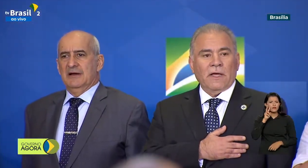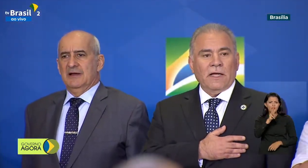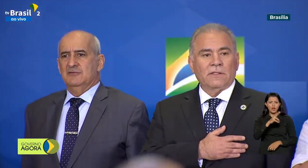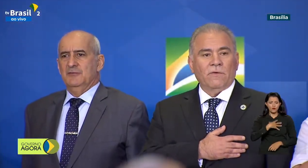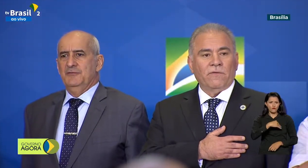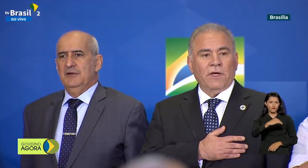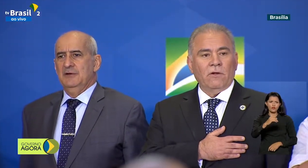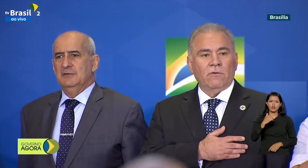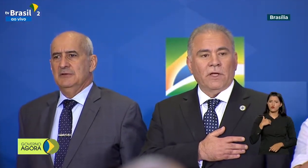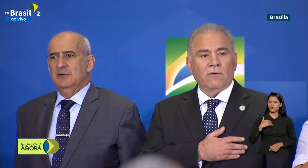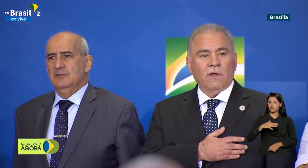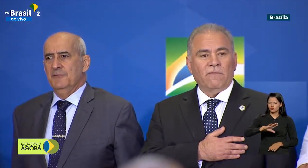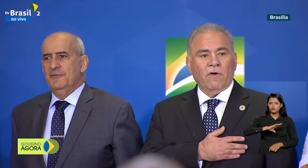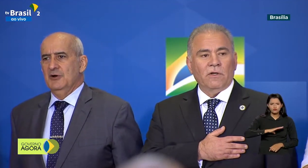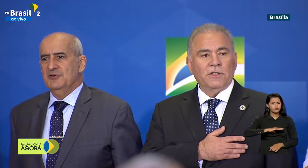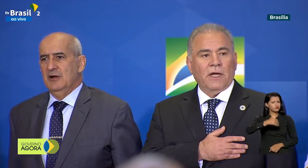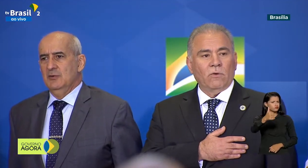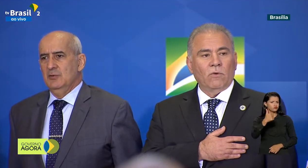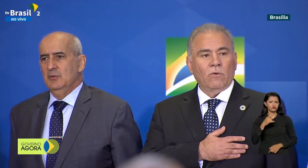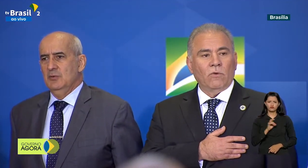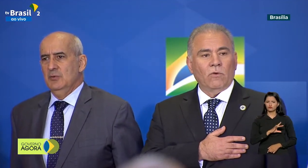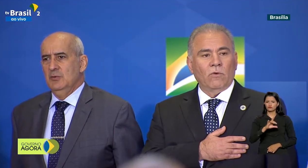E aí